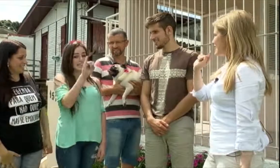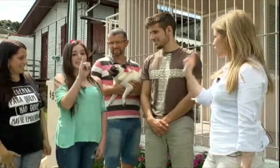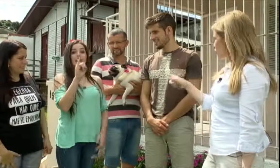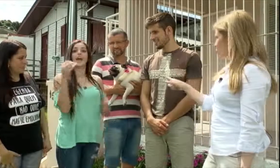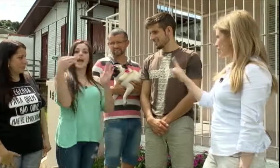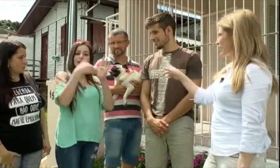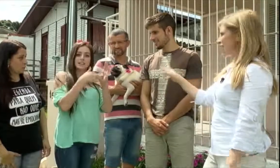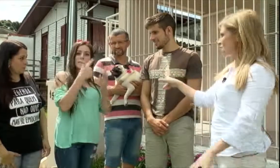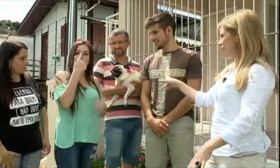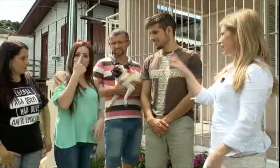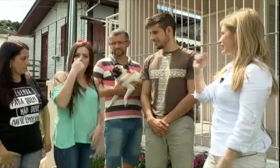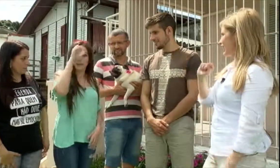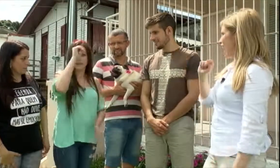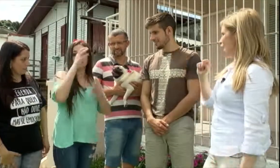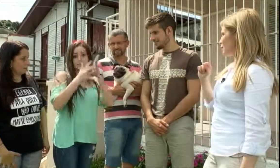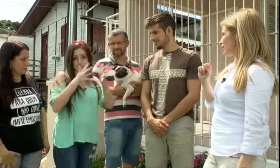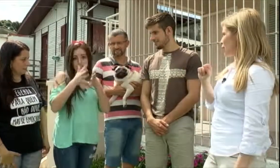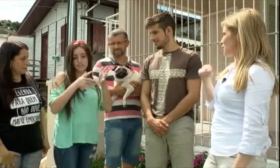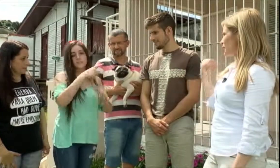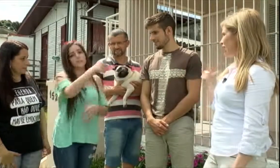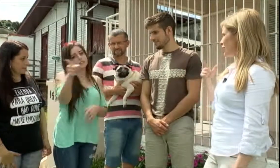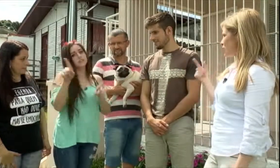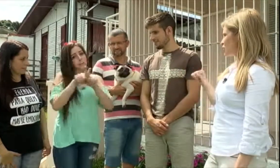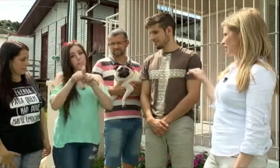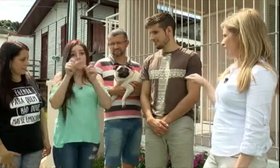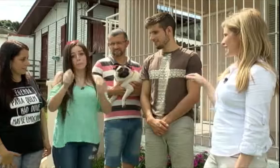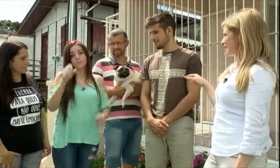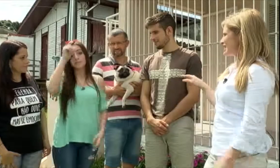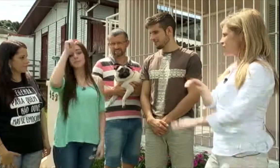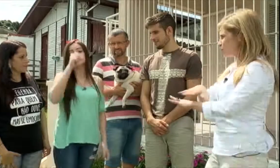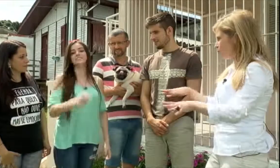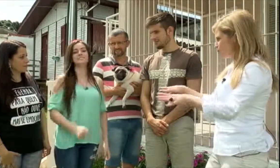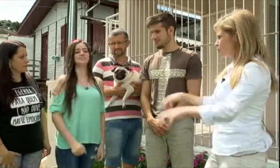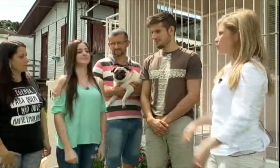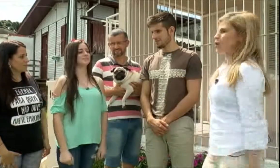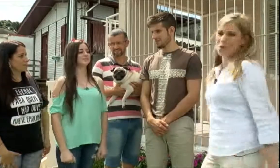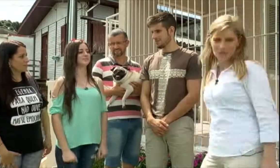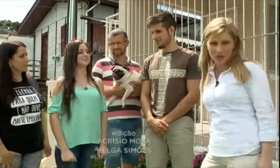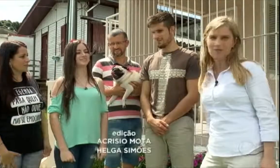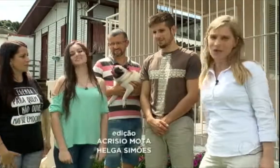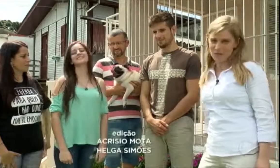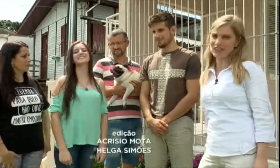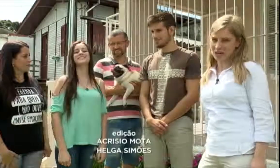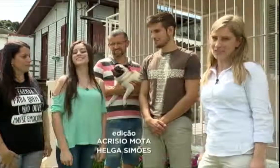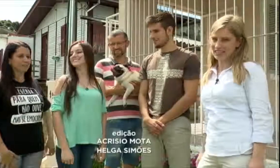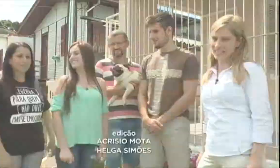Se até a Bela aprendeu a língua de sinais, todos também podem aprender.